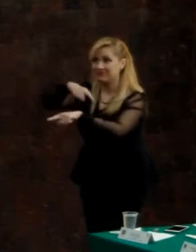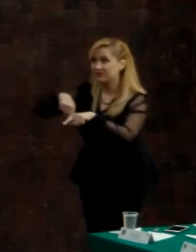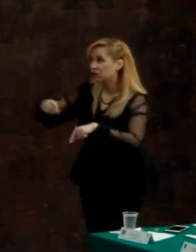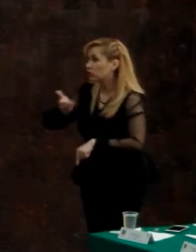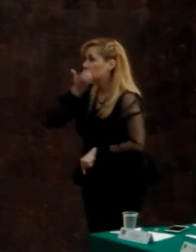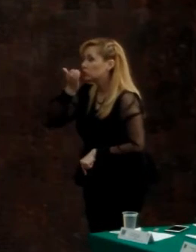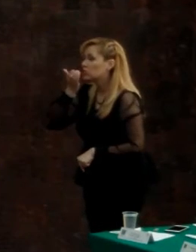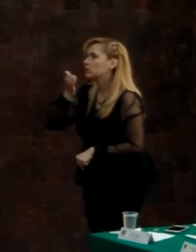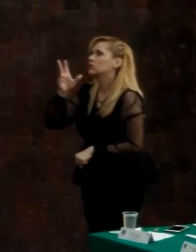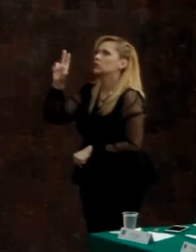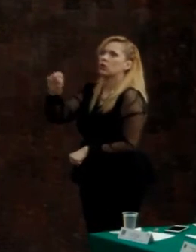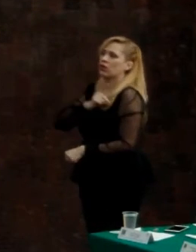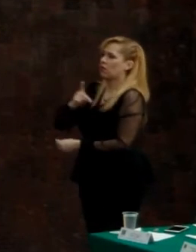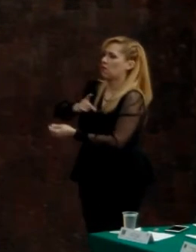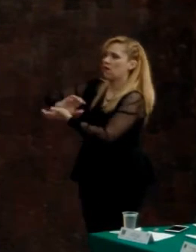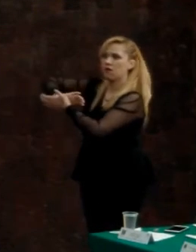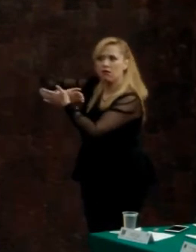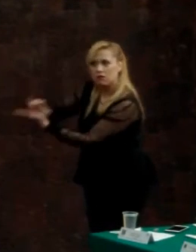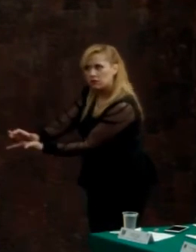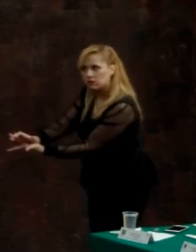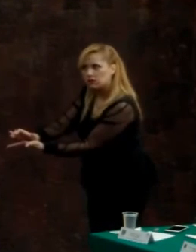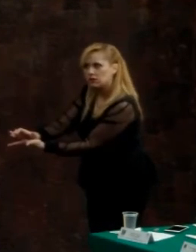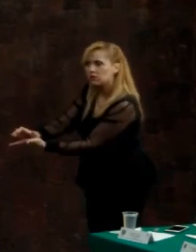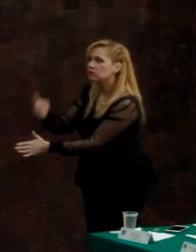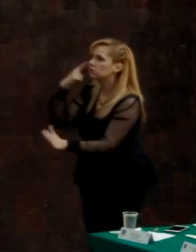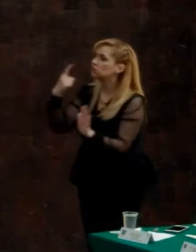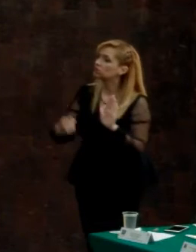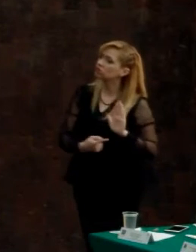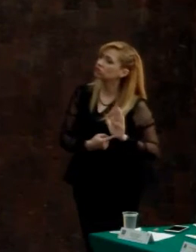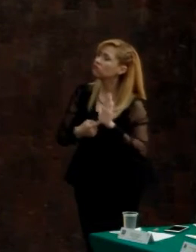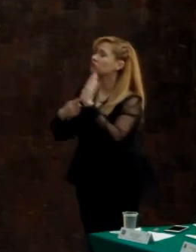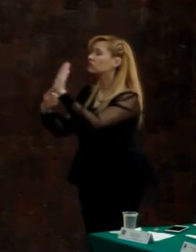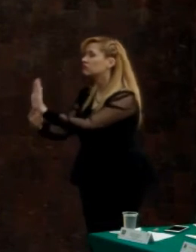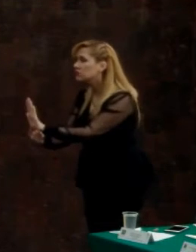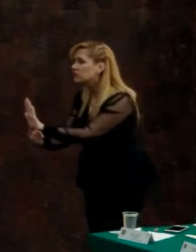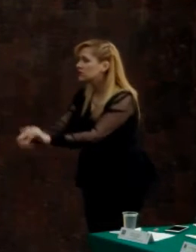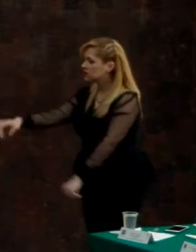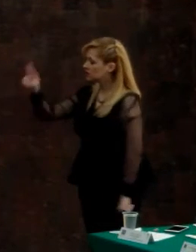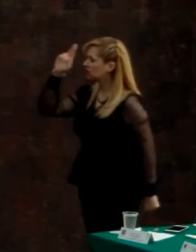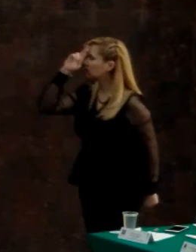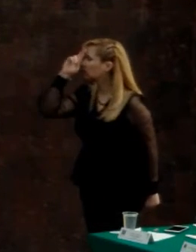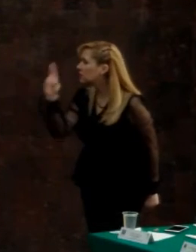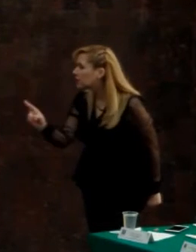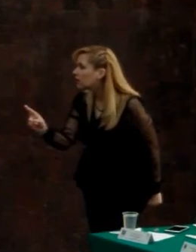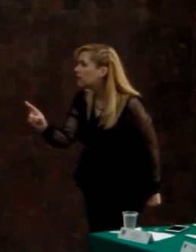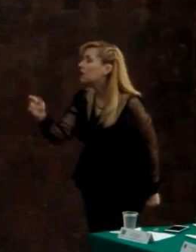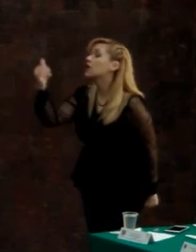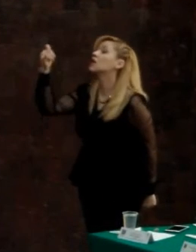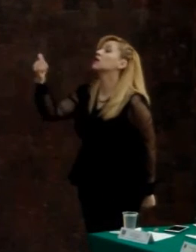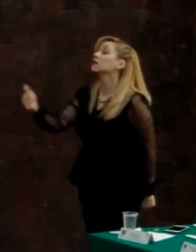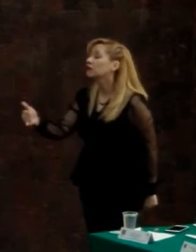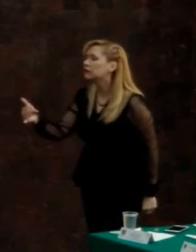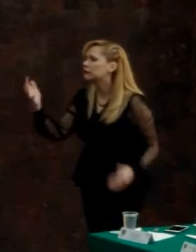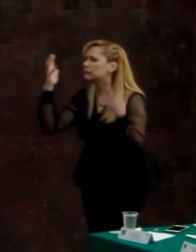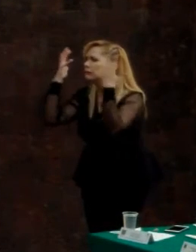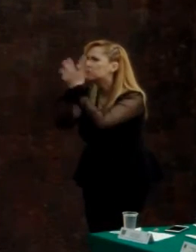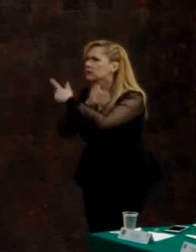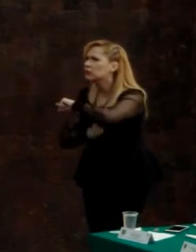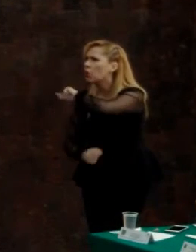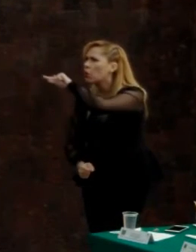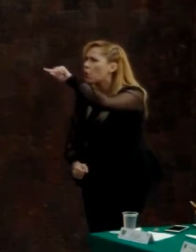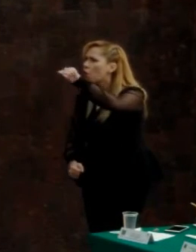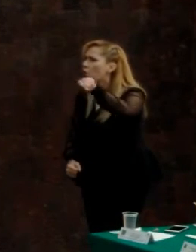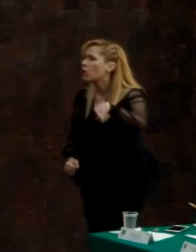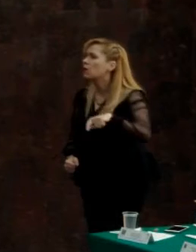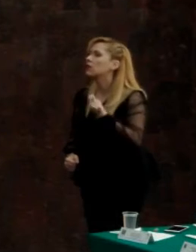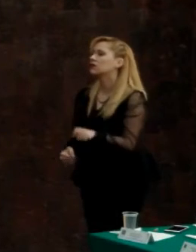sean discriminados y se visibilice, se respete y se concientice